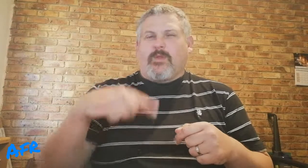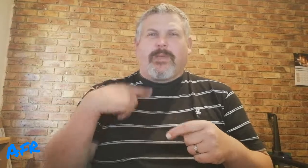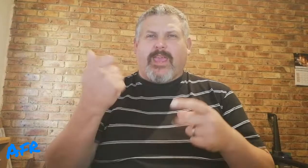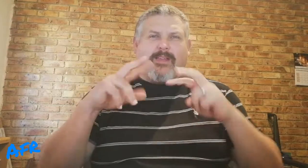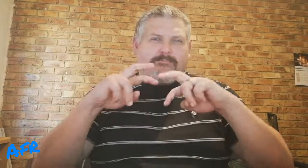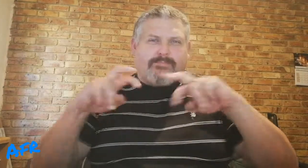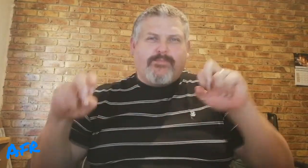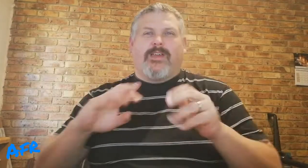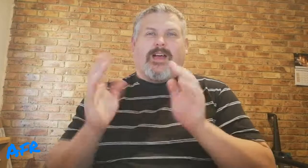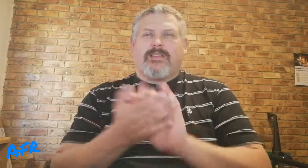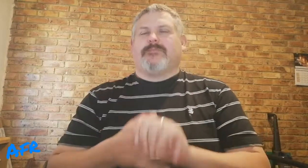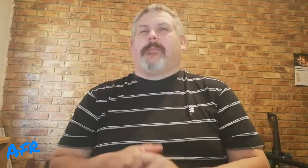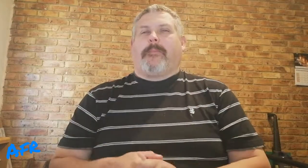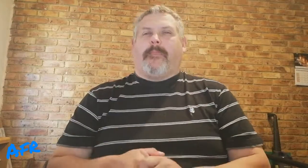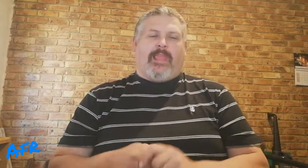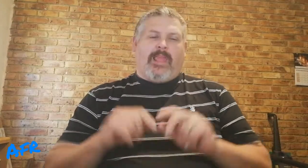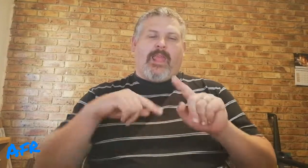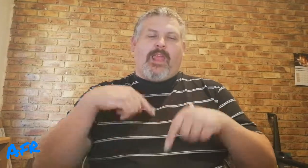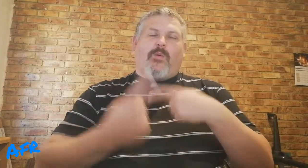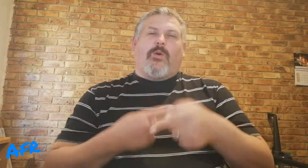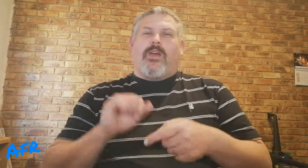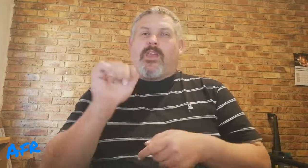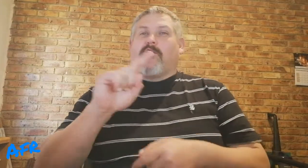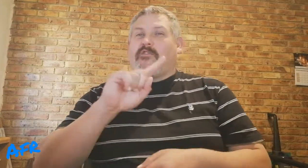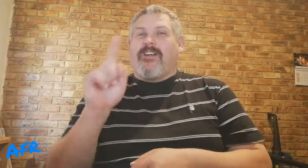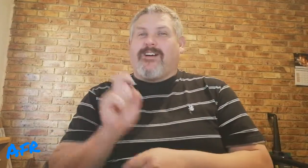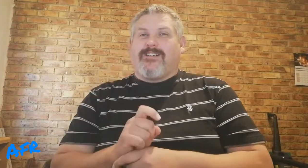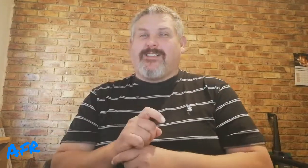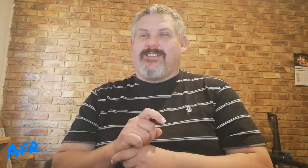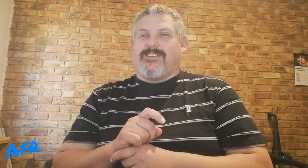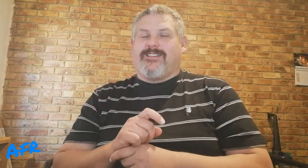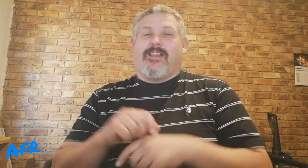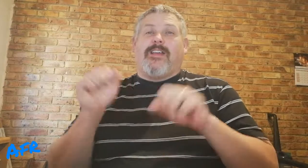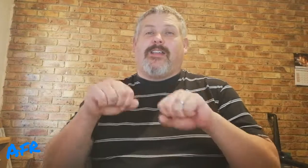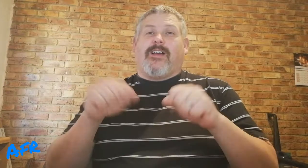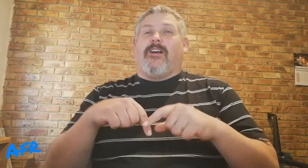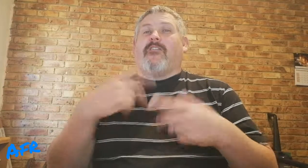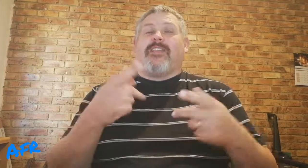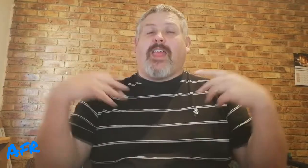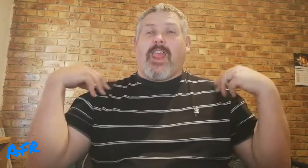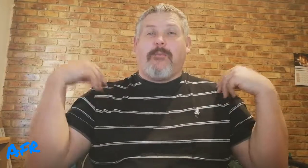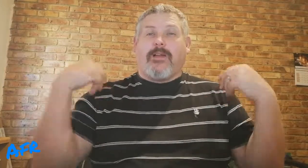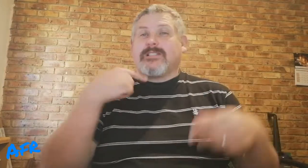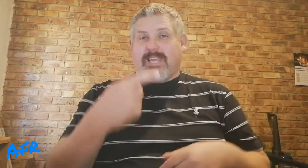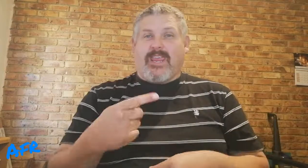so'n bietjie gaan alles oor jou vraag. Ja, wat Emma gesê